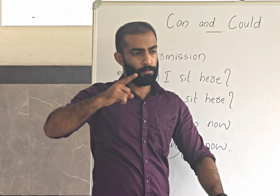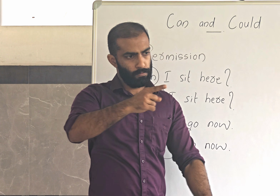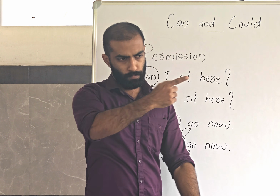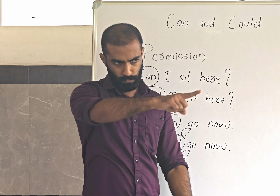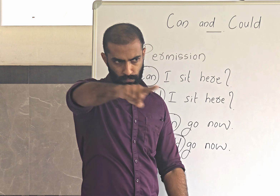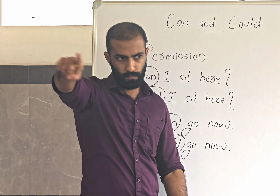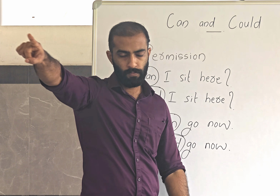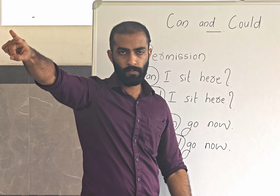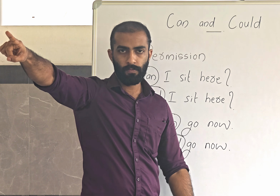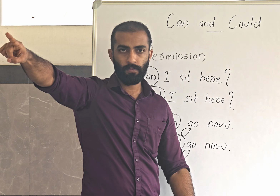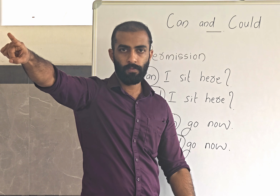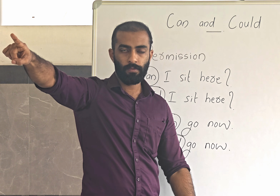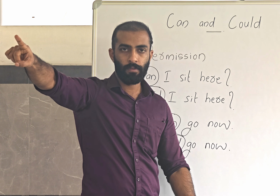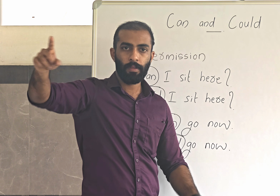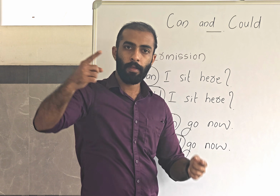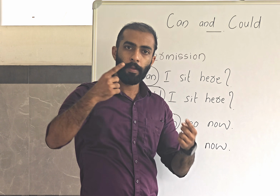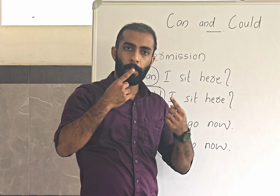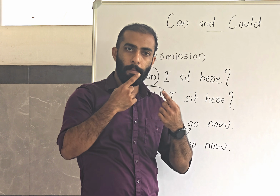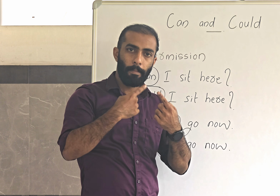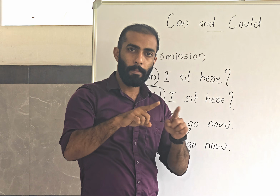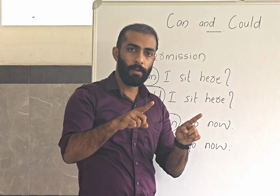കമാൻഡ് പോലെയാണ് എന്ന് മനസ്സിലാക്കേണ്ടതുണ്ട്.